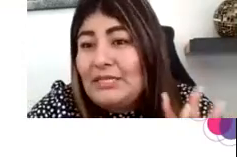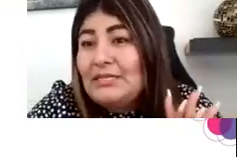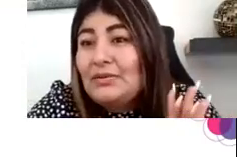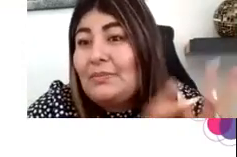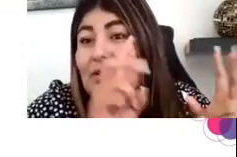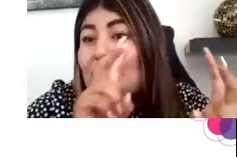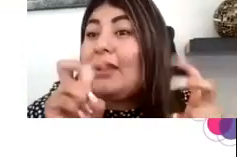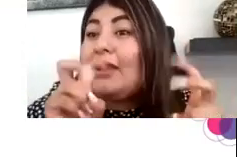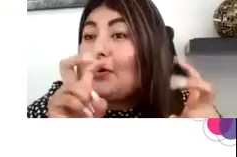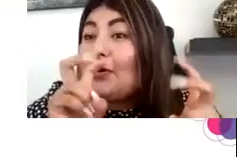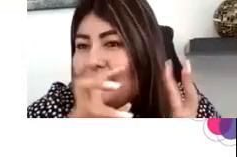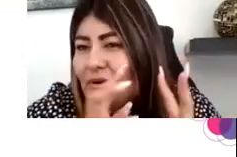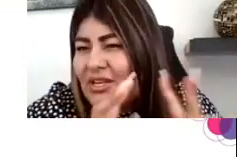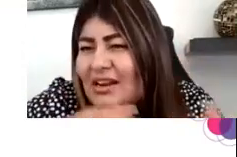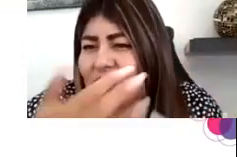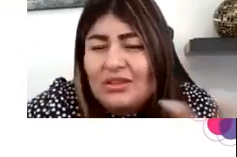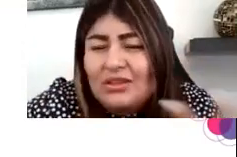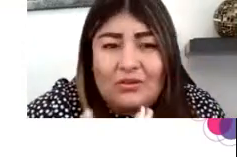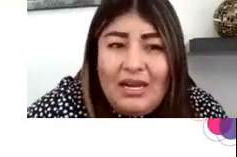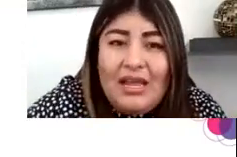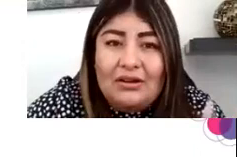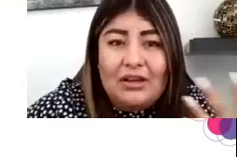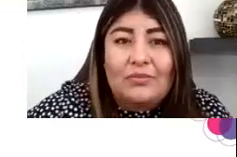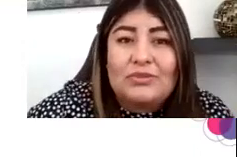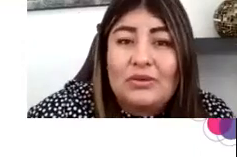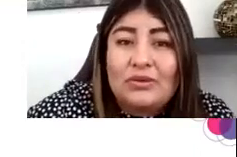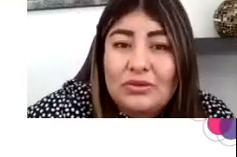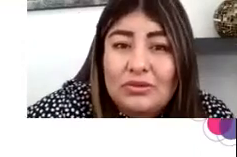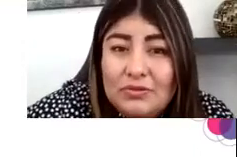ser una persona normal, porque ese rasgo de normal creo que lo hemos dado nosotros.